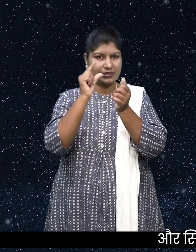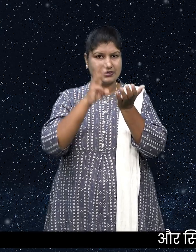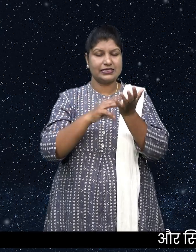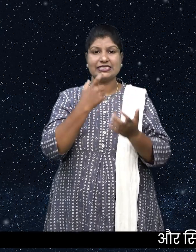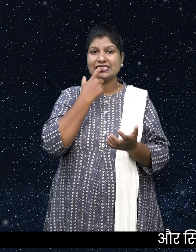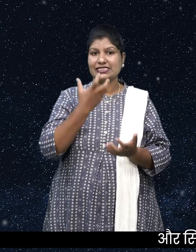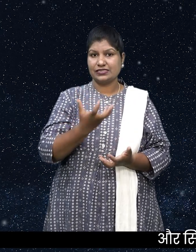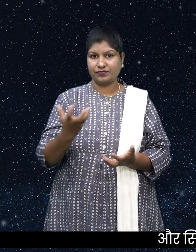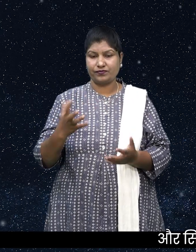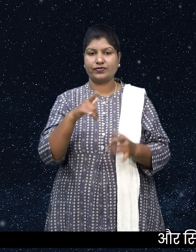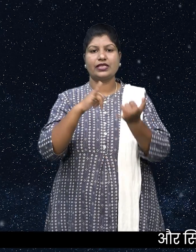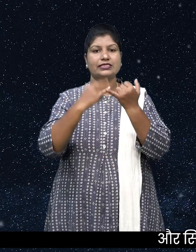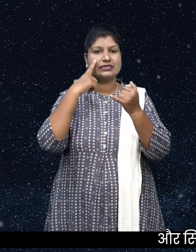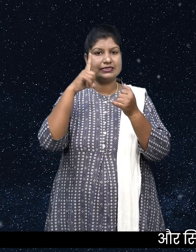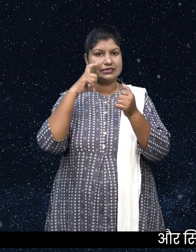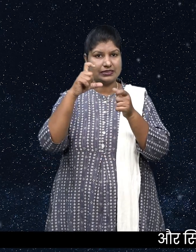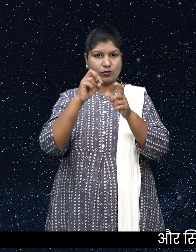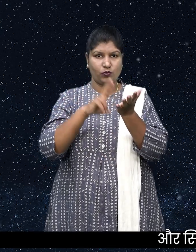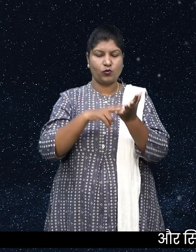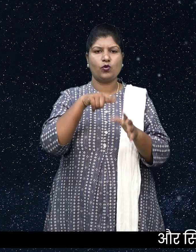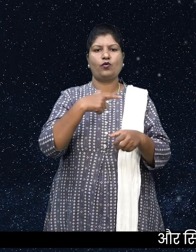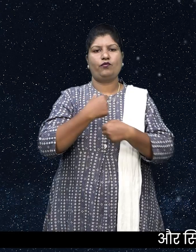और सिलिकॉन ने मध्य परत बनाई।